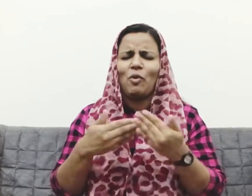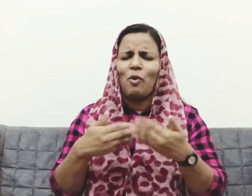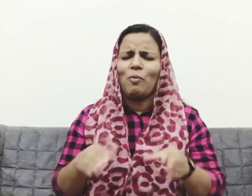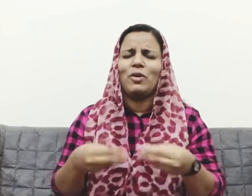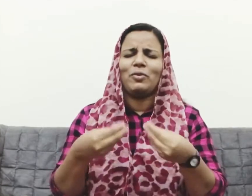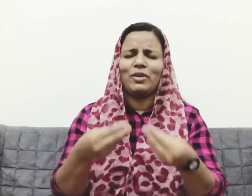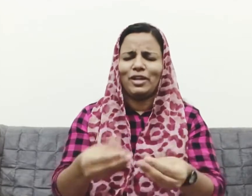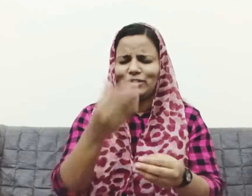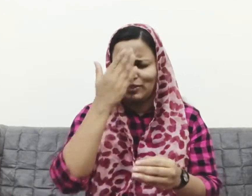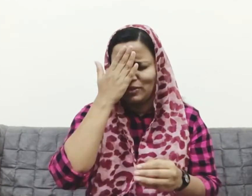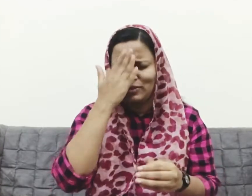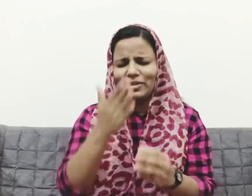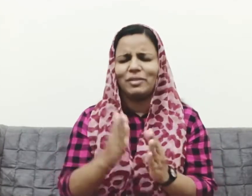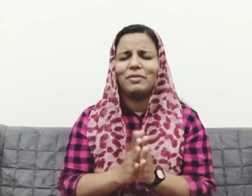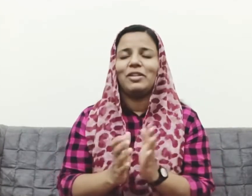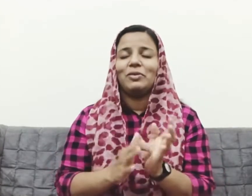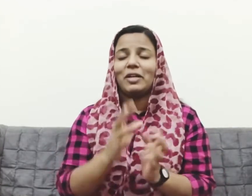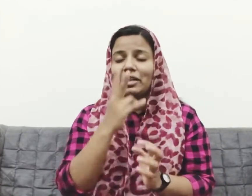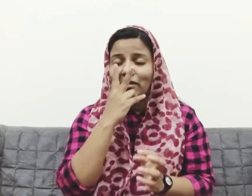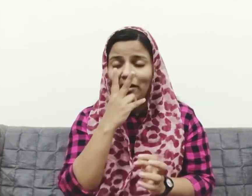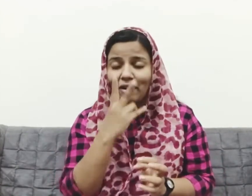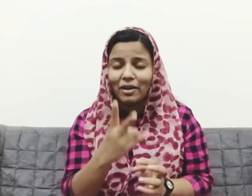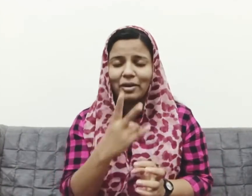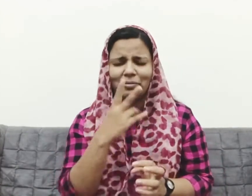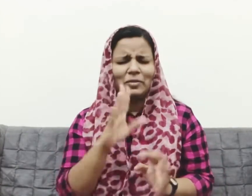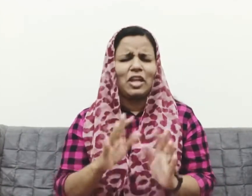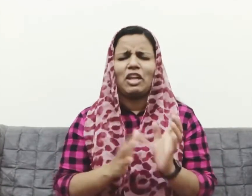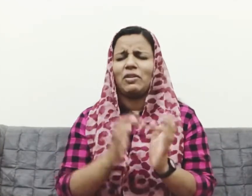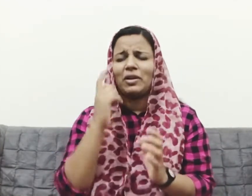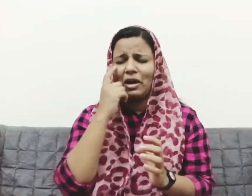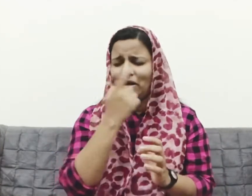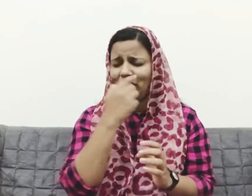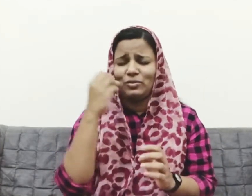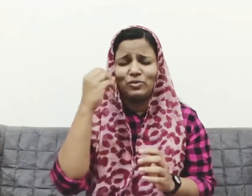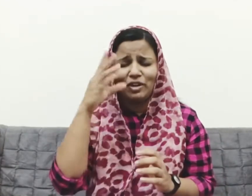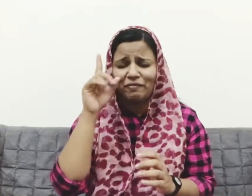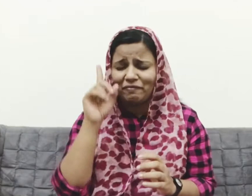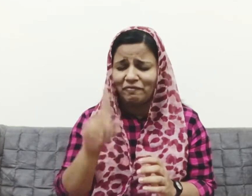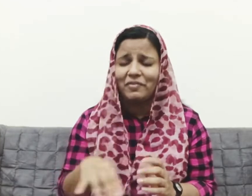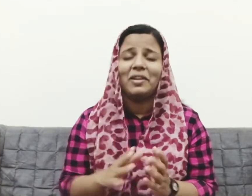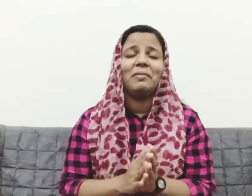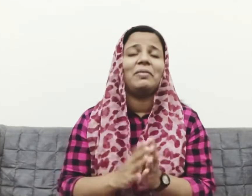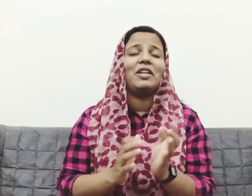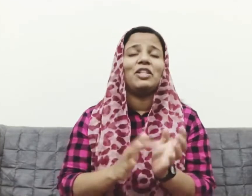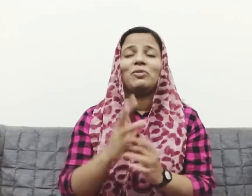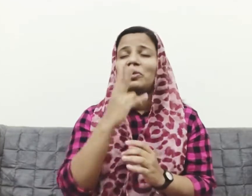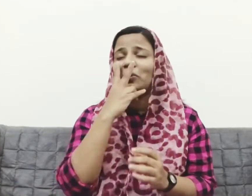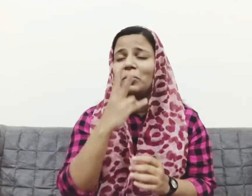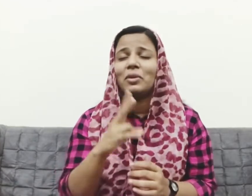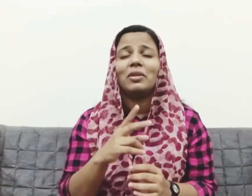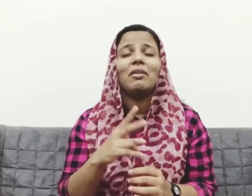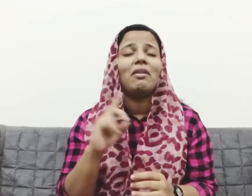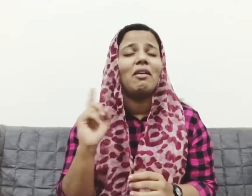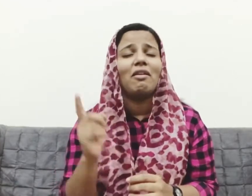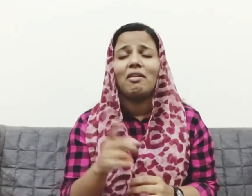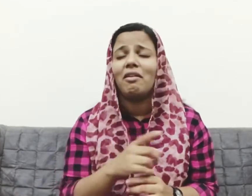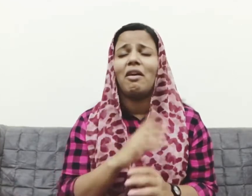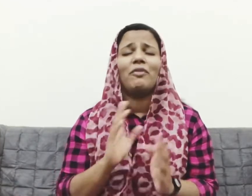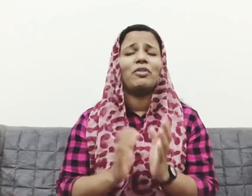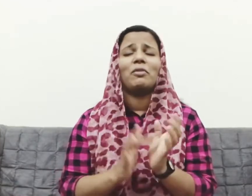അങ്ങ് തുറന്നിട്ടിരിക്കുന്നതിനായിട്ട് സ്തോത്രം. ആ കാണുവാൻ തക്കവണ്ണം കണ്ണുകളെ തുറക്കണമെന്ന് പ്രാർത്ഥിക്കുന്നു. മഹാമേൻ യഹോവയെ അന്വേഷിക്കുന്നു. ഒരുവന് ഒരു നന്മയ്ക്കും